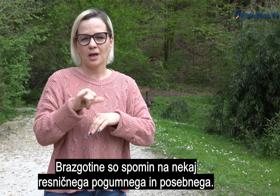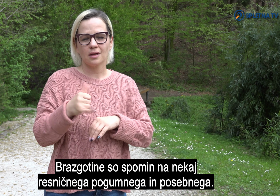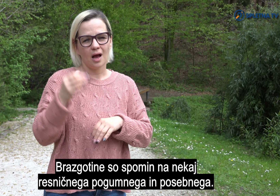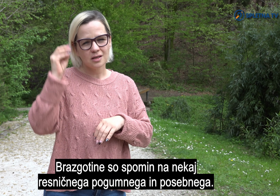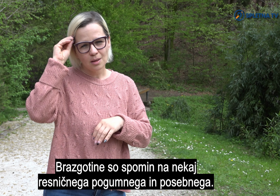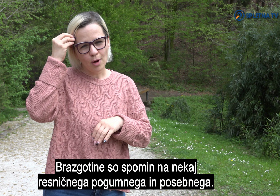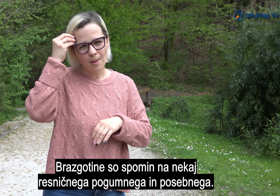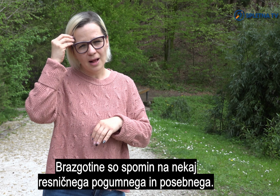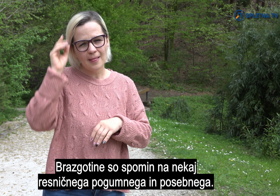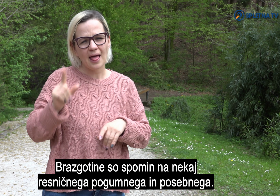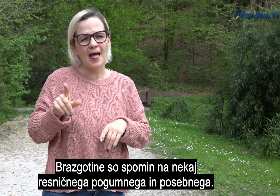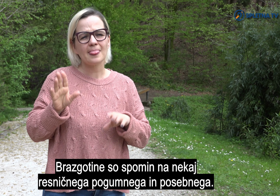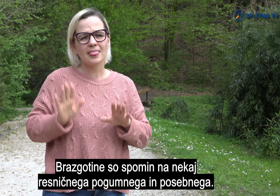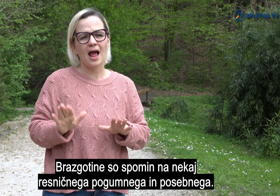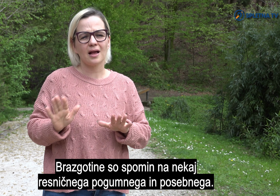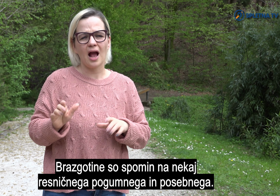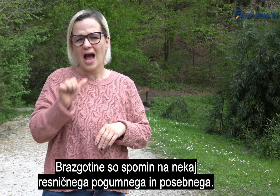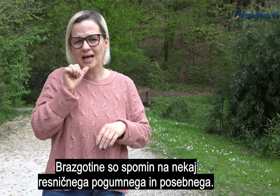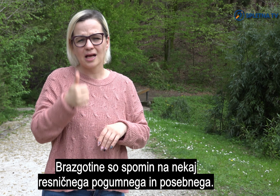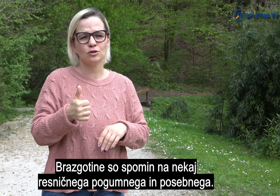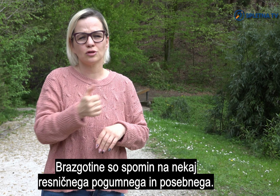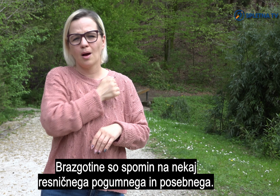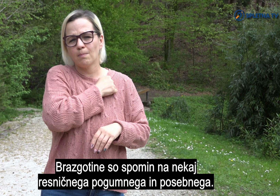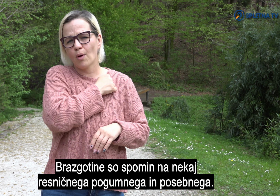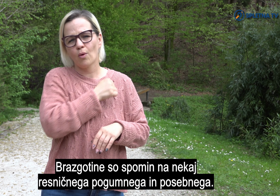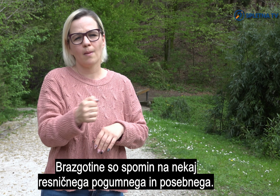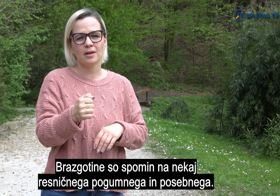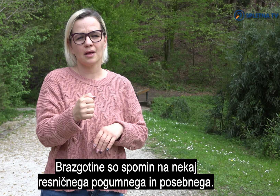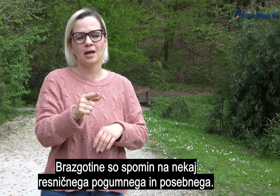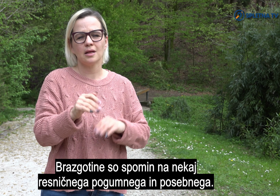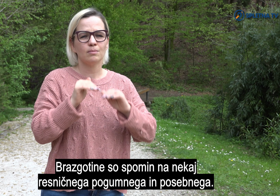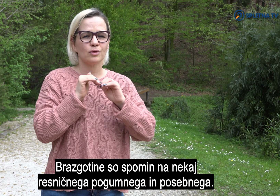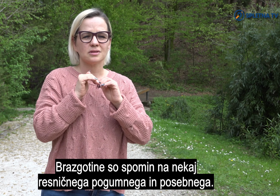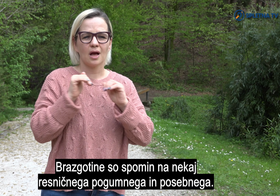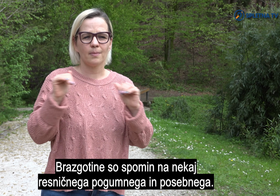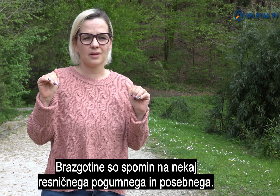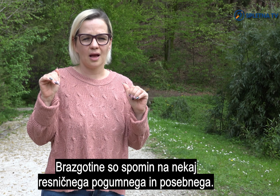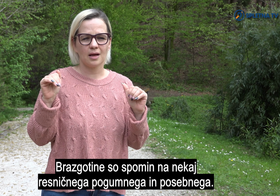Brazgotine so spomin na nekaj resničnega, pogumnega in posebnega.